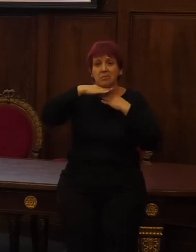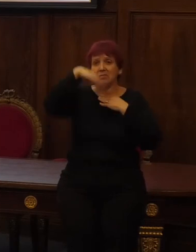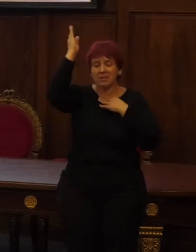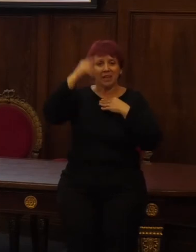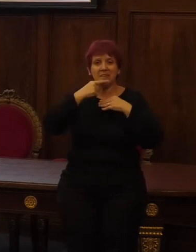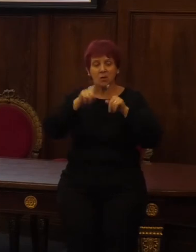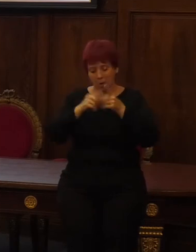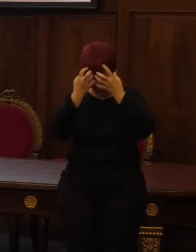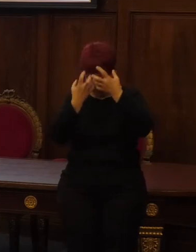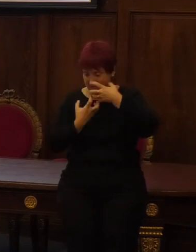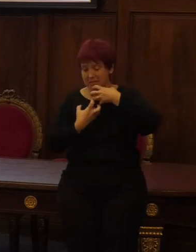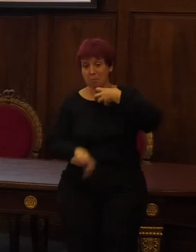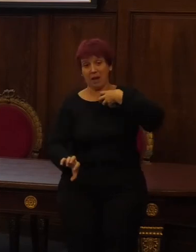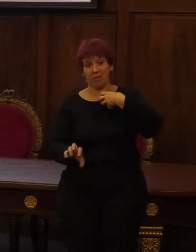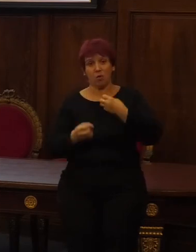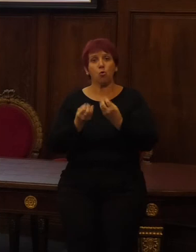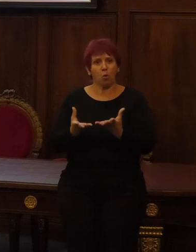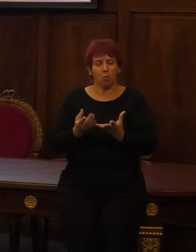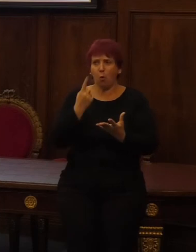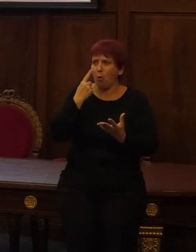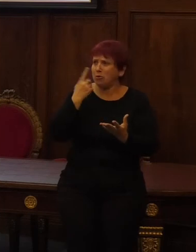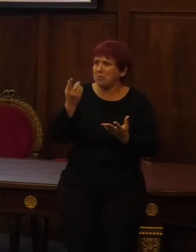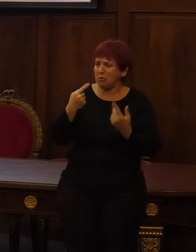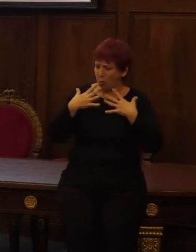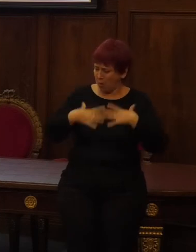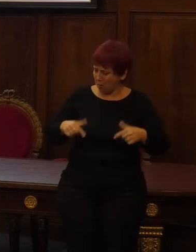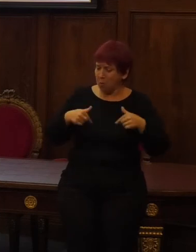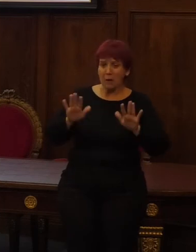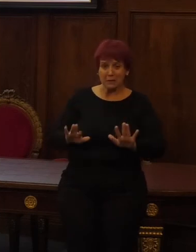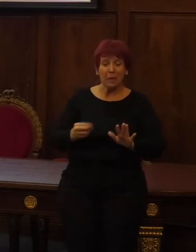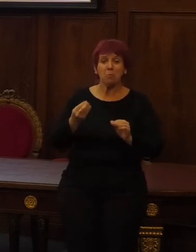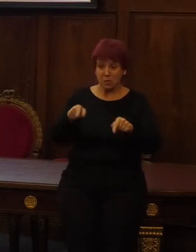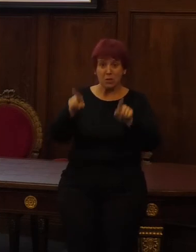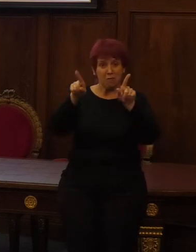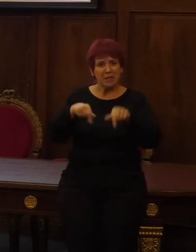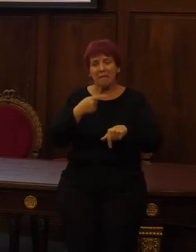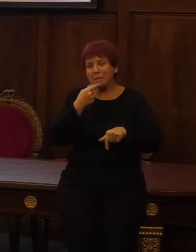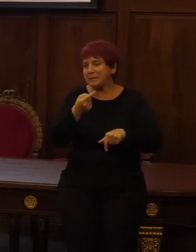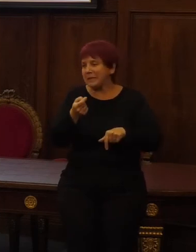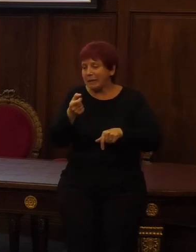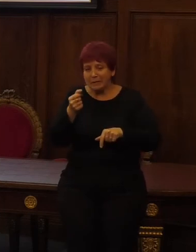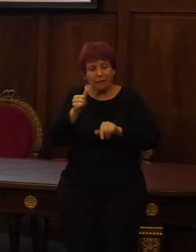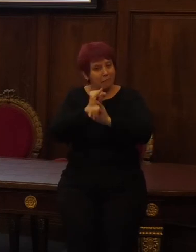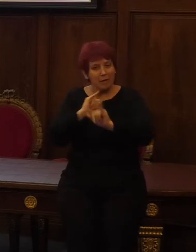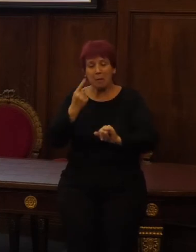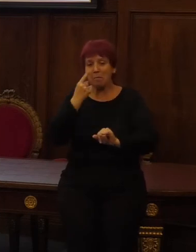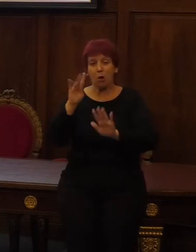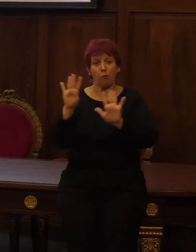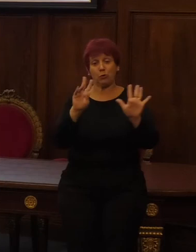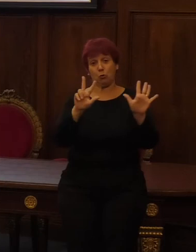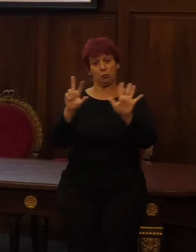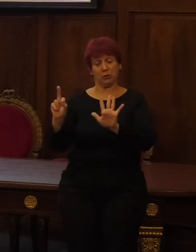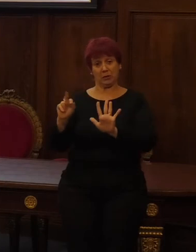Descubrimos la velocidad de la producción de conocimiento en el mundo. Y eso fue a finales de los